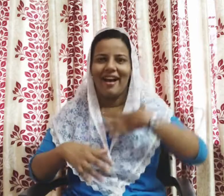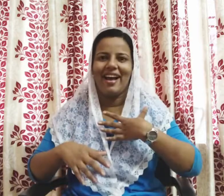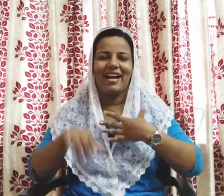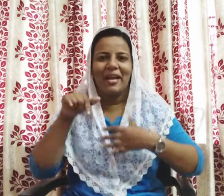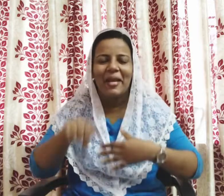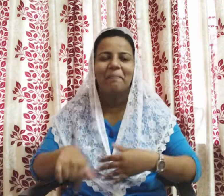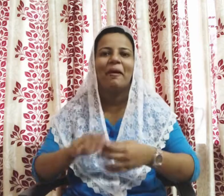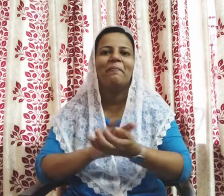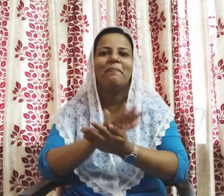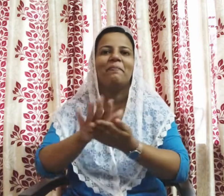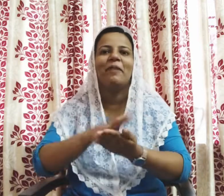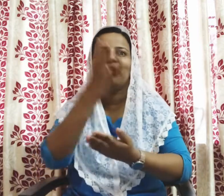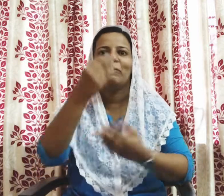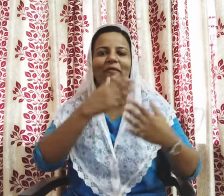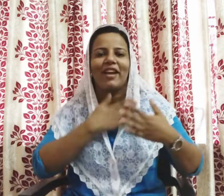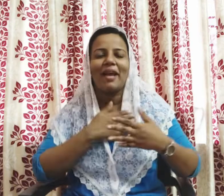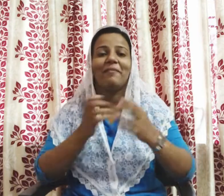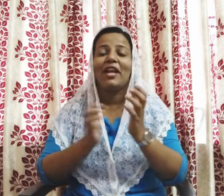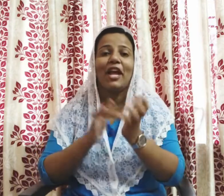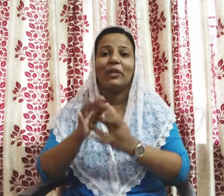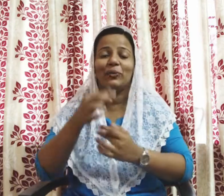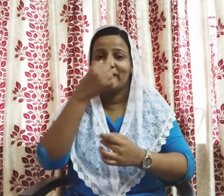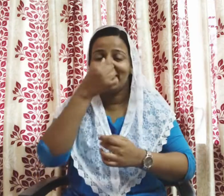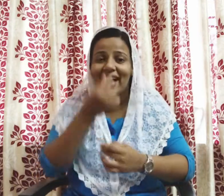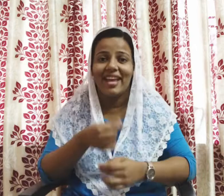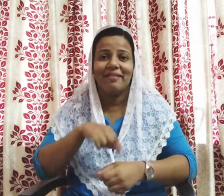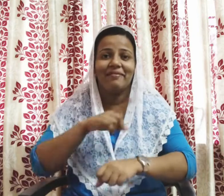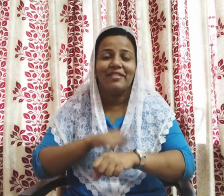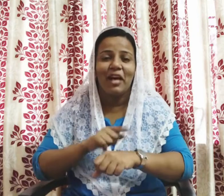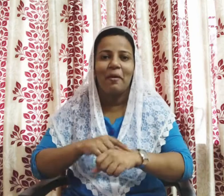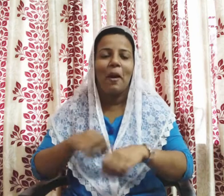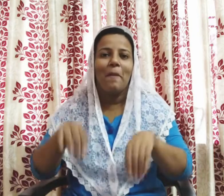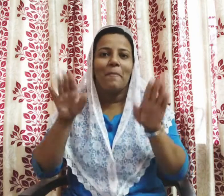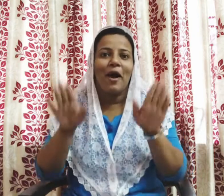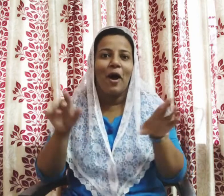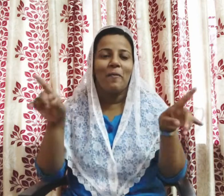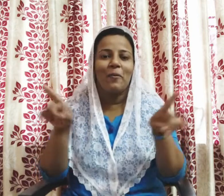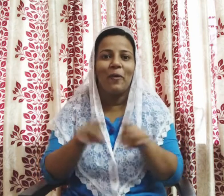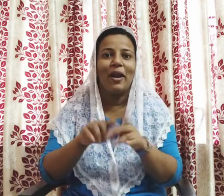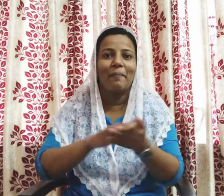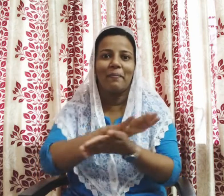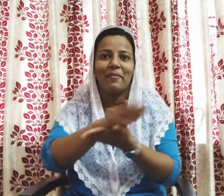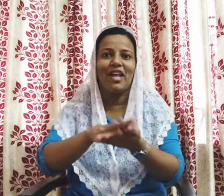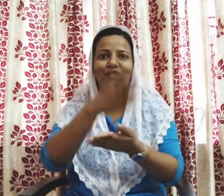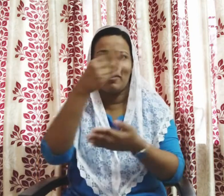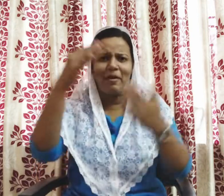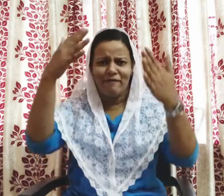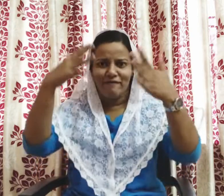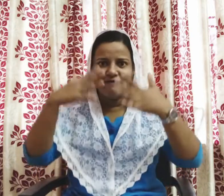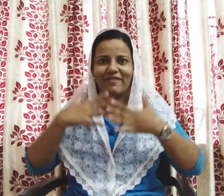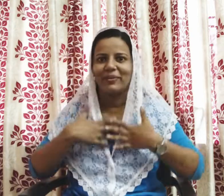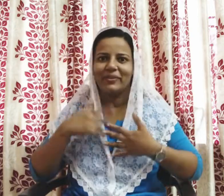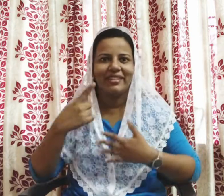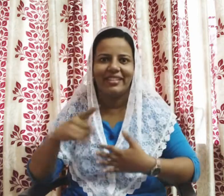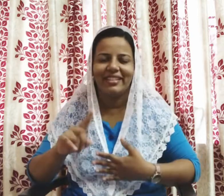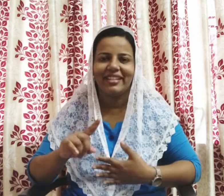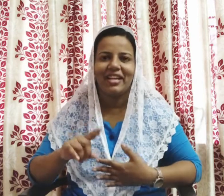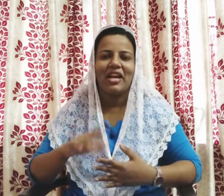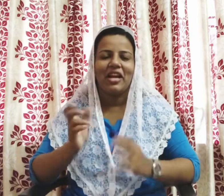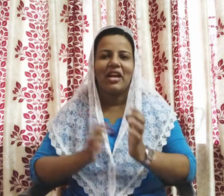വസിക്കുക. ജോർദാൻ നദിയിൽ യേശു സ്നാനപ്പെടുമ്പോൾ യേശുവിലേക്ക് പരിശുദ്ധാത്മാവ് ഇറങ്ങി വരികയായിരുന്നു ചെയ്ത്. എന്നിട്ടോ യേശുവിൻ്റെ